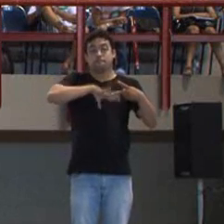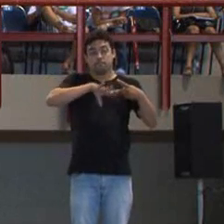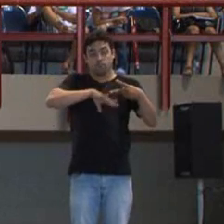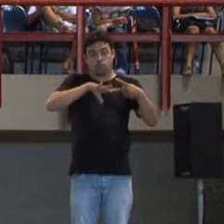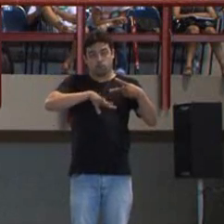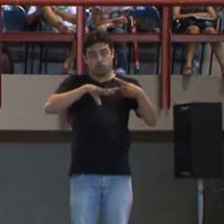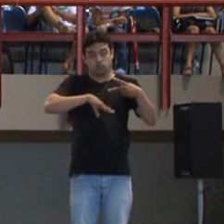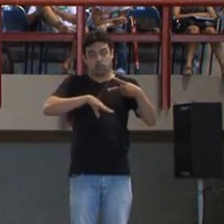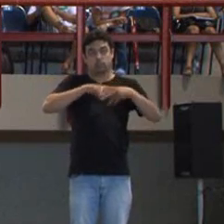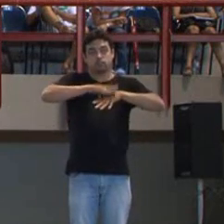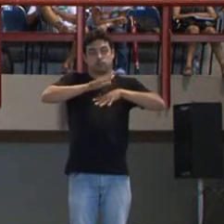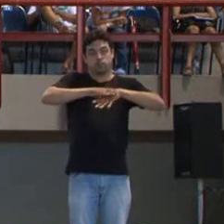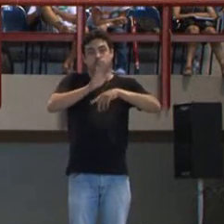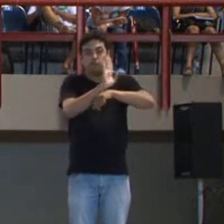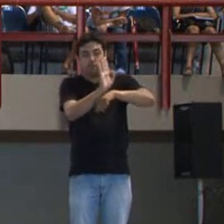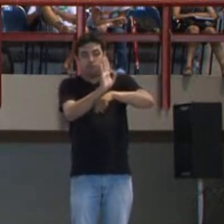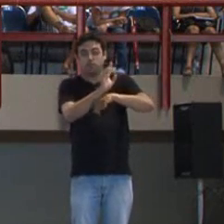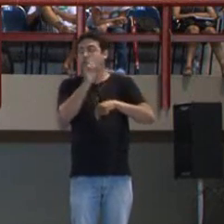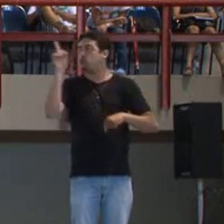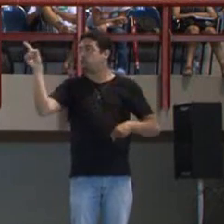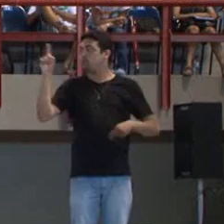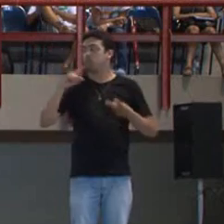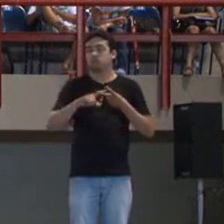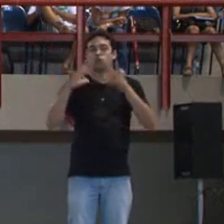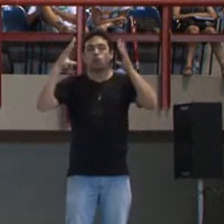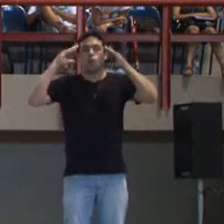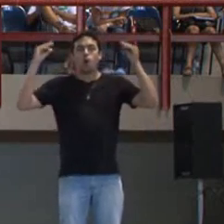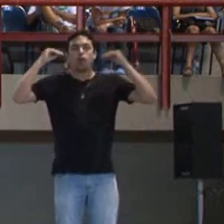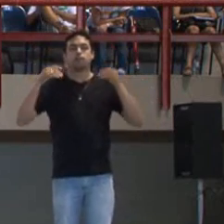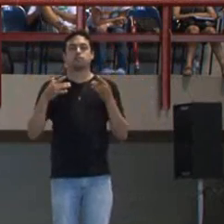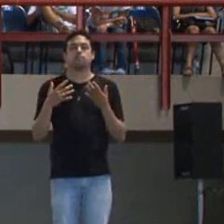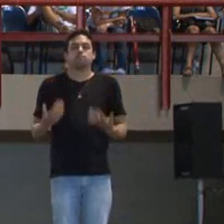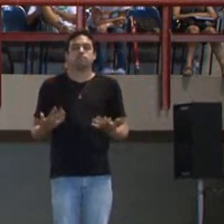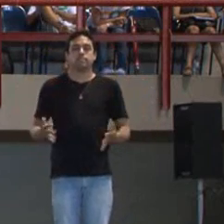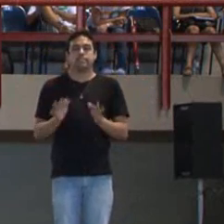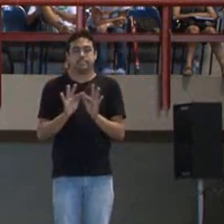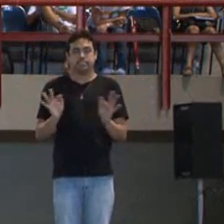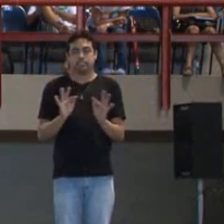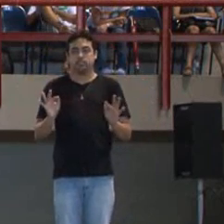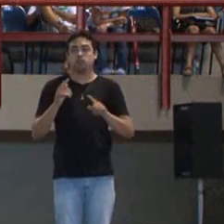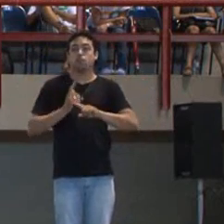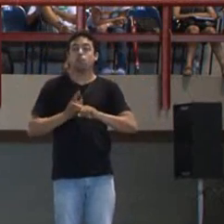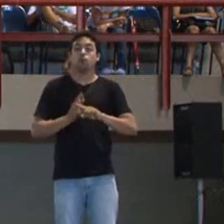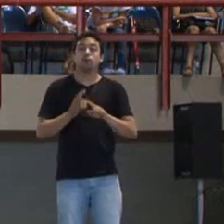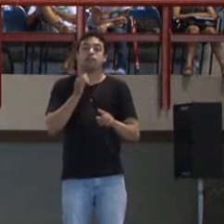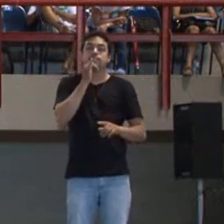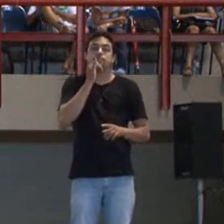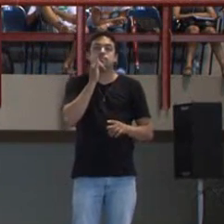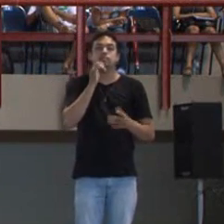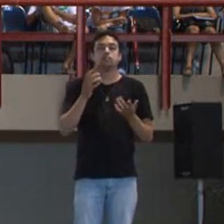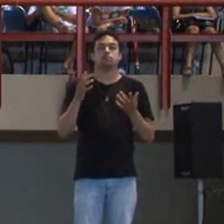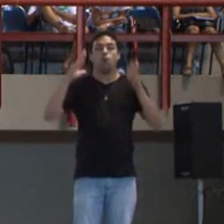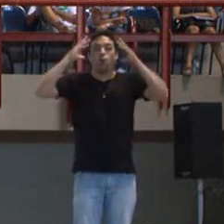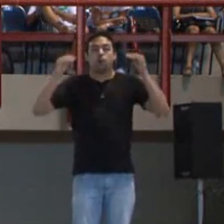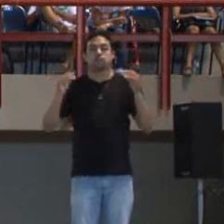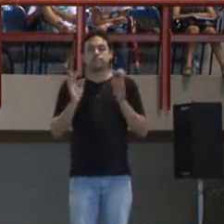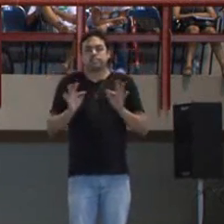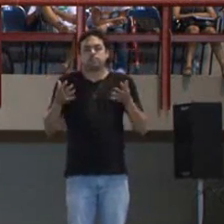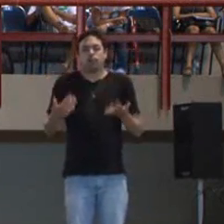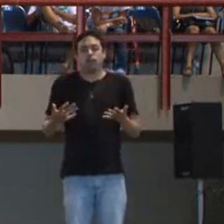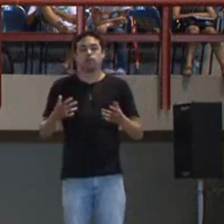português fez aquilo que vocês viram no vídeo. O holandês era mais light. Por ser mais light, o que acabou